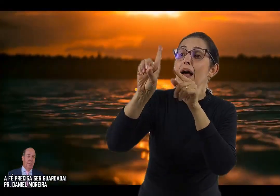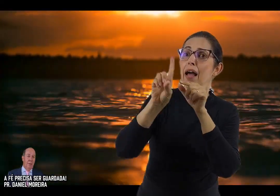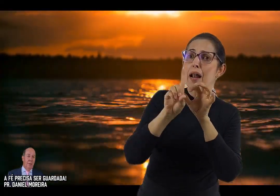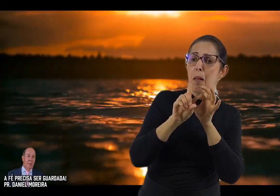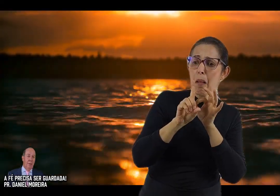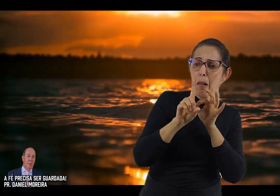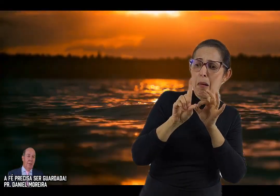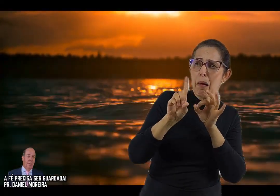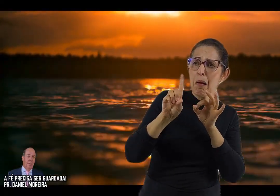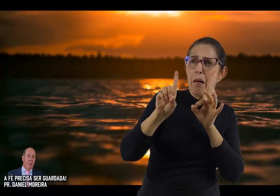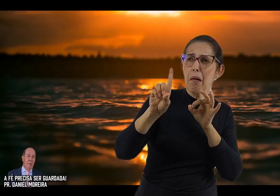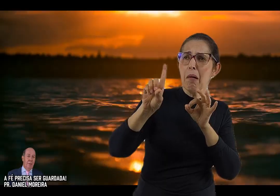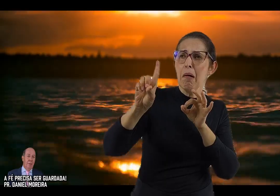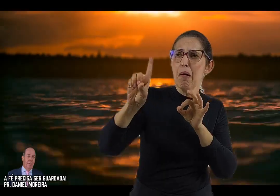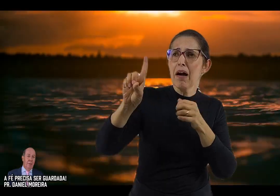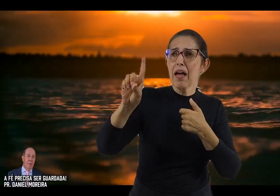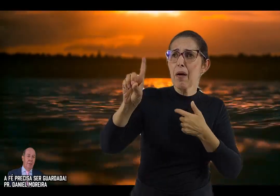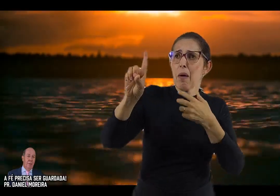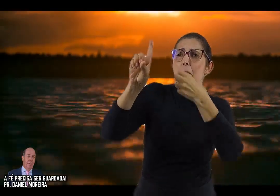se afastando,